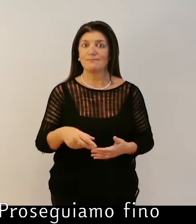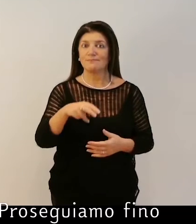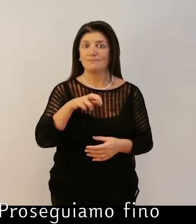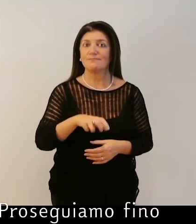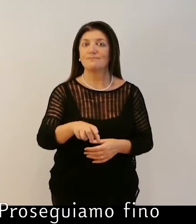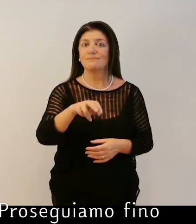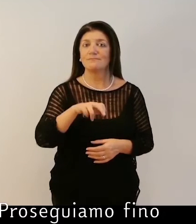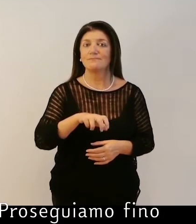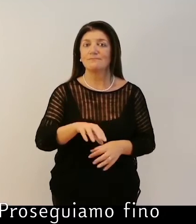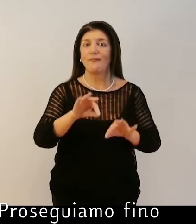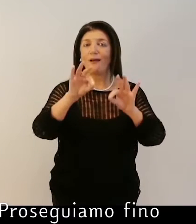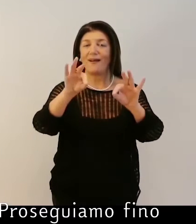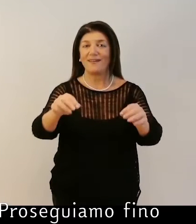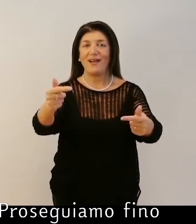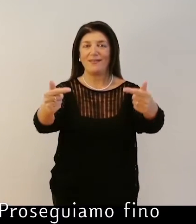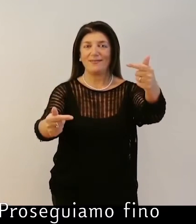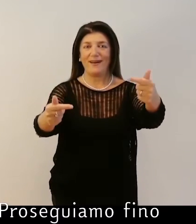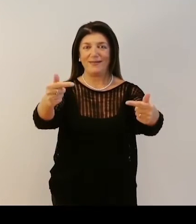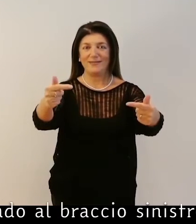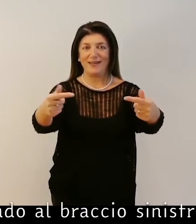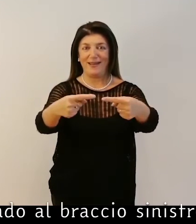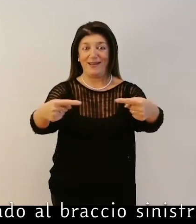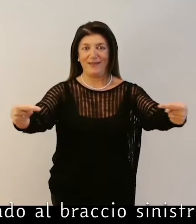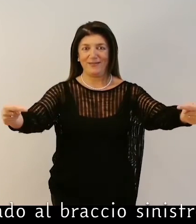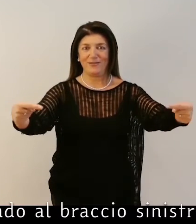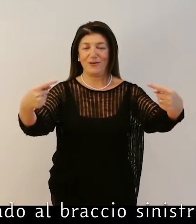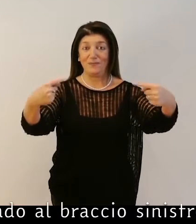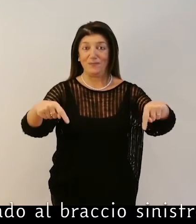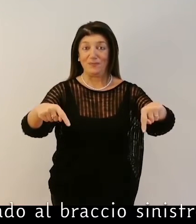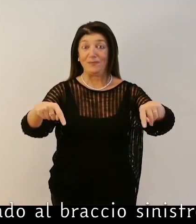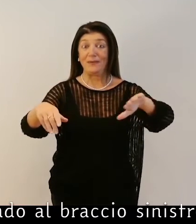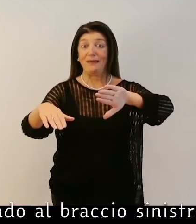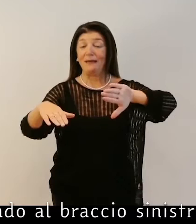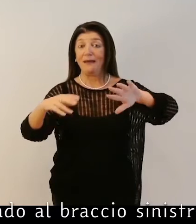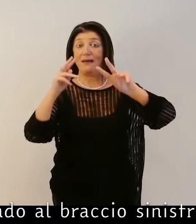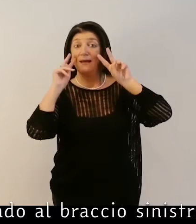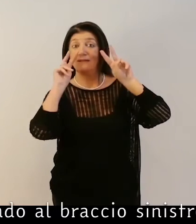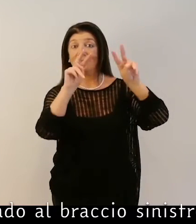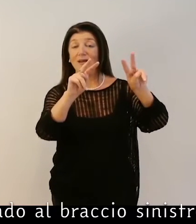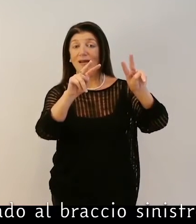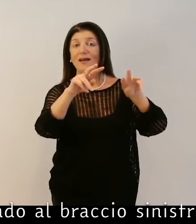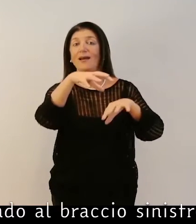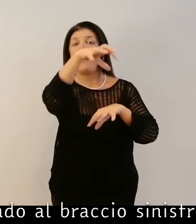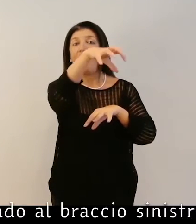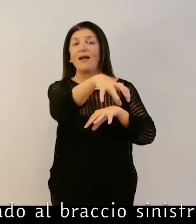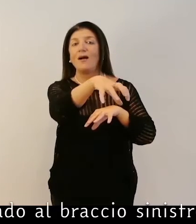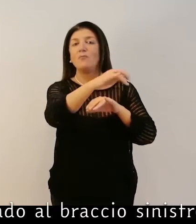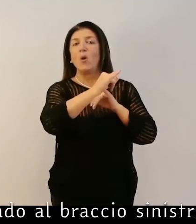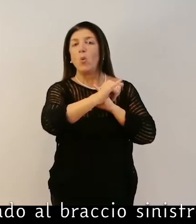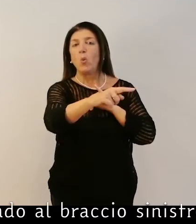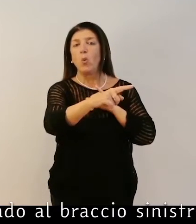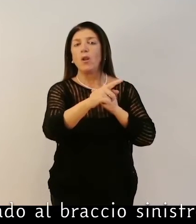Proseguiamo fino ad incrociare il transetto. In fondo al braccio sinistro ammiriamo la Cappella delle